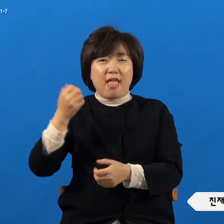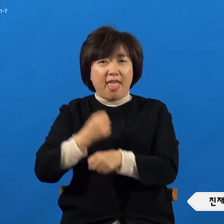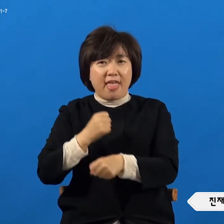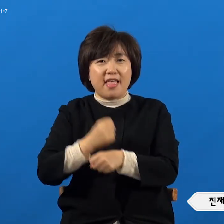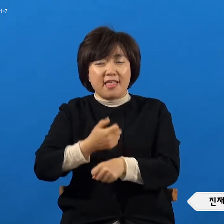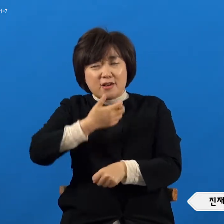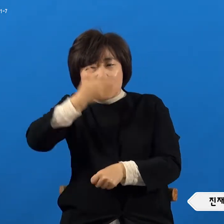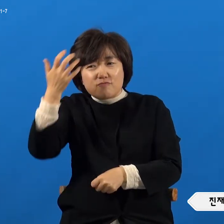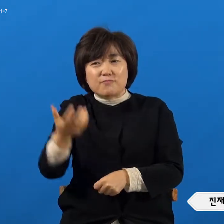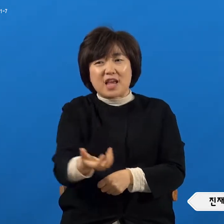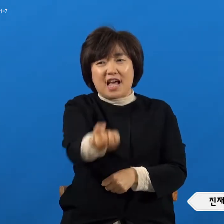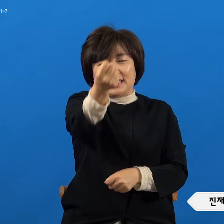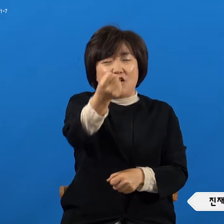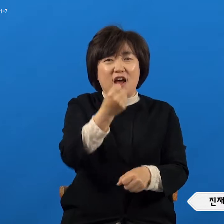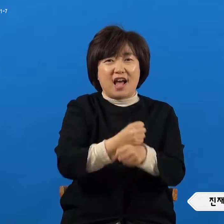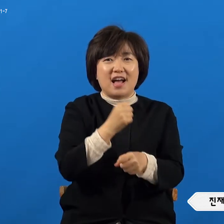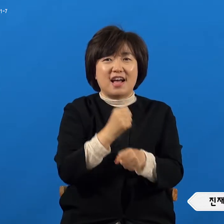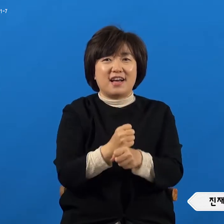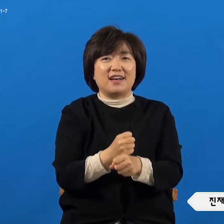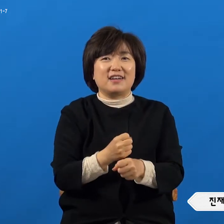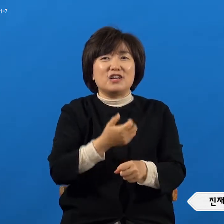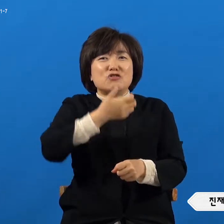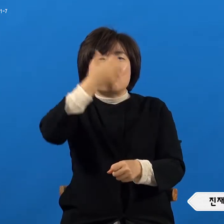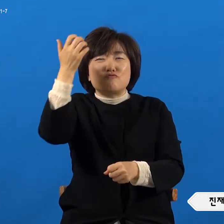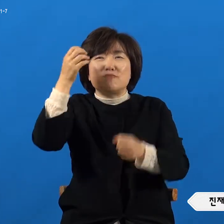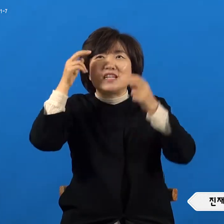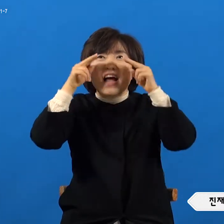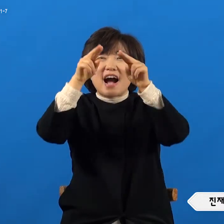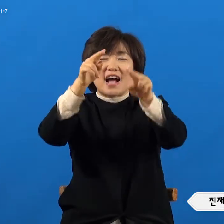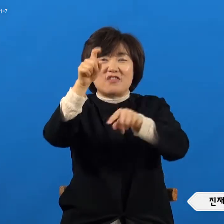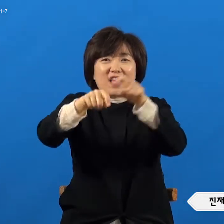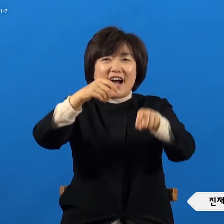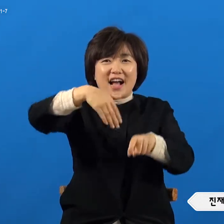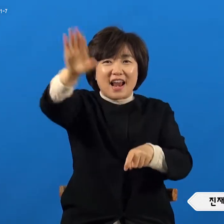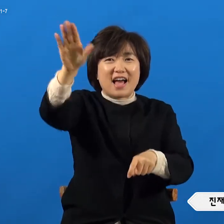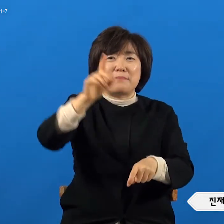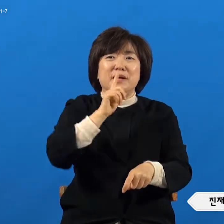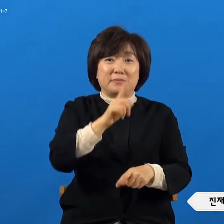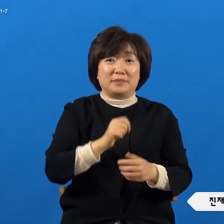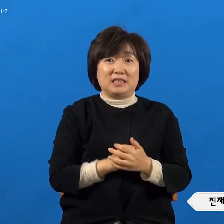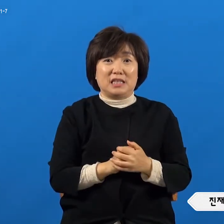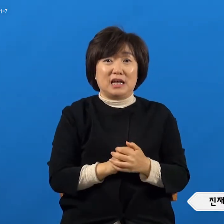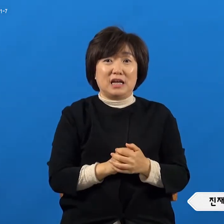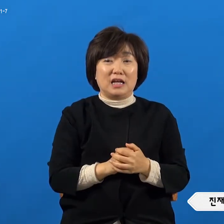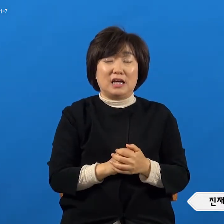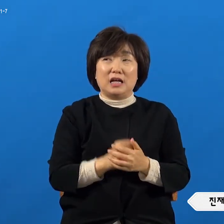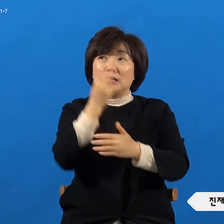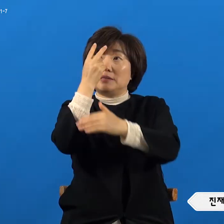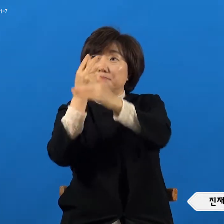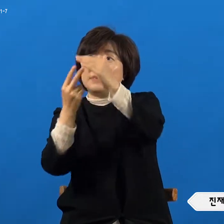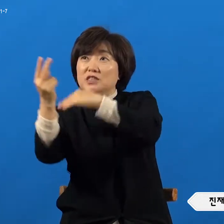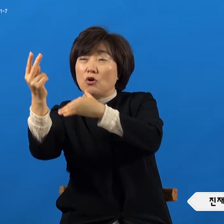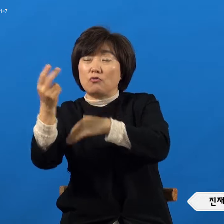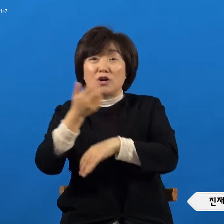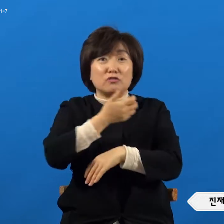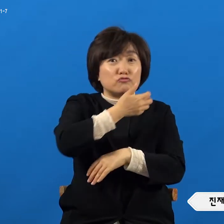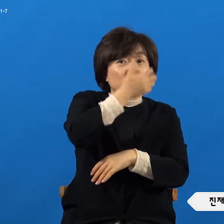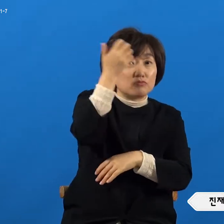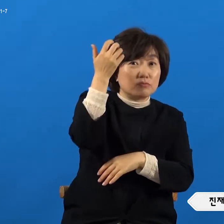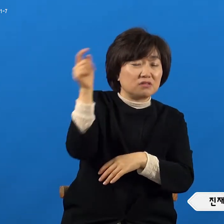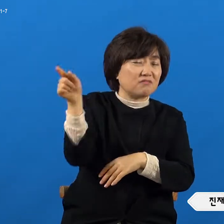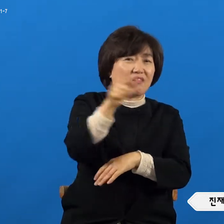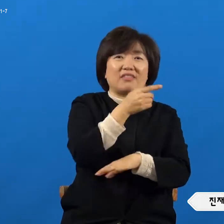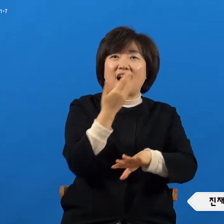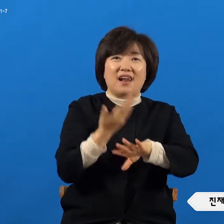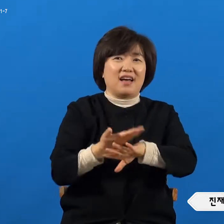꿈을 가지라고 이야기합니다. 꿈을 향해 나가라고 이야기합니다. 그러나 비전과 꿈은 엄연히